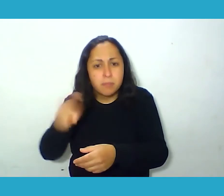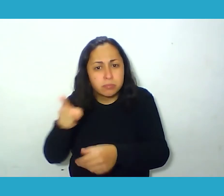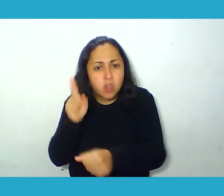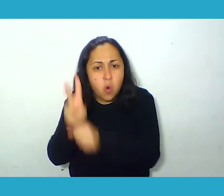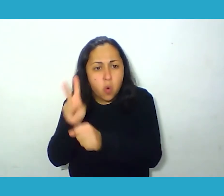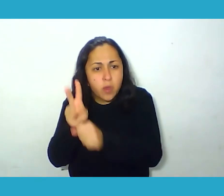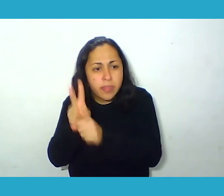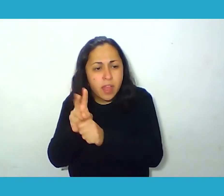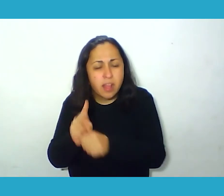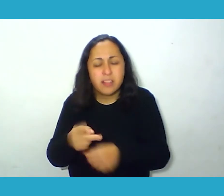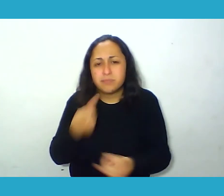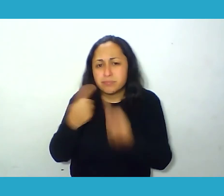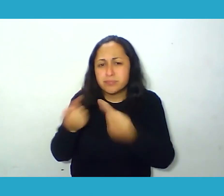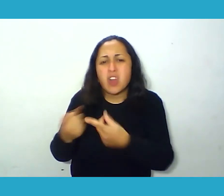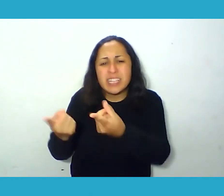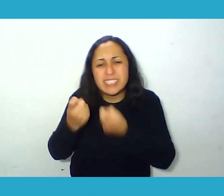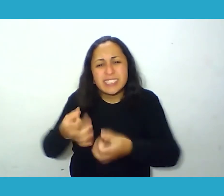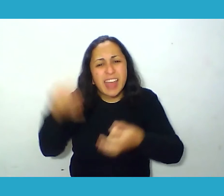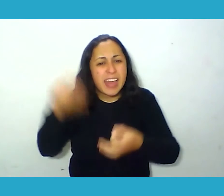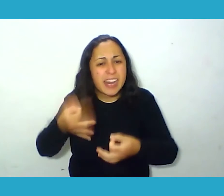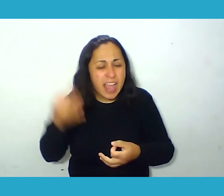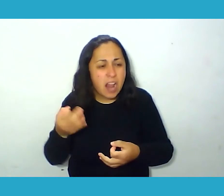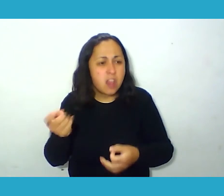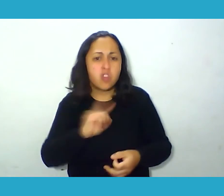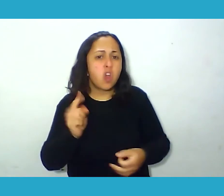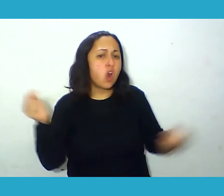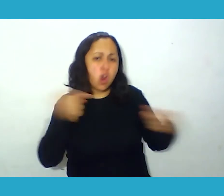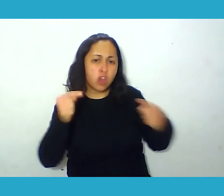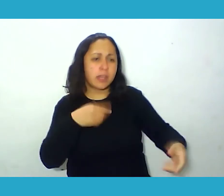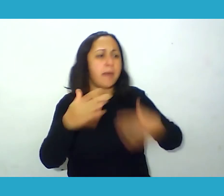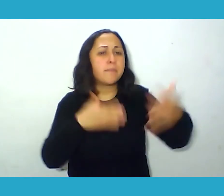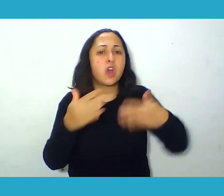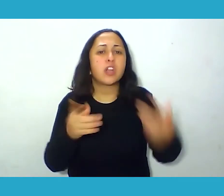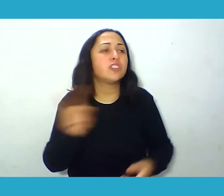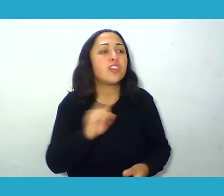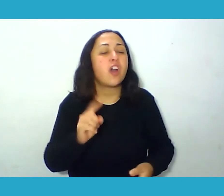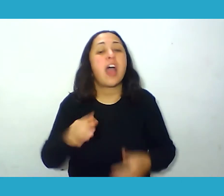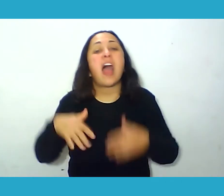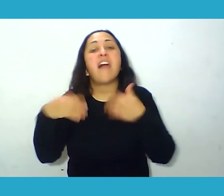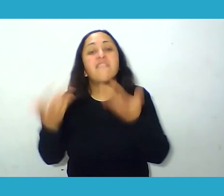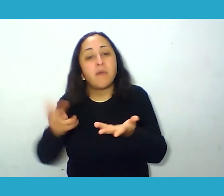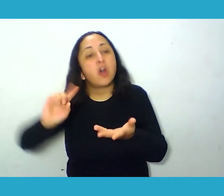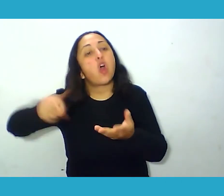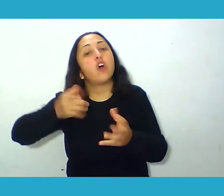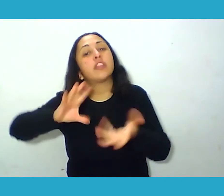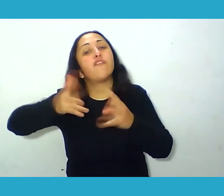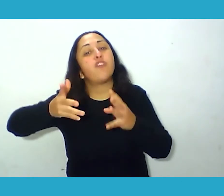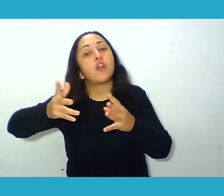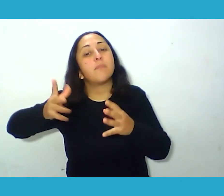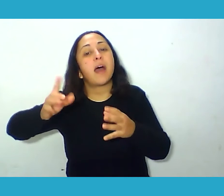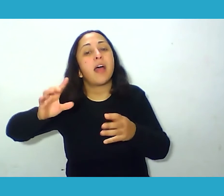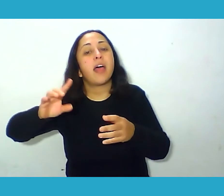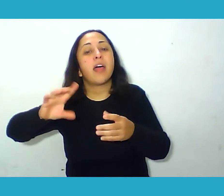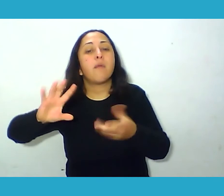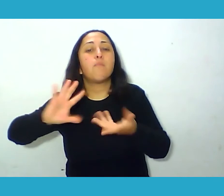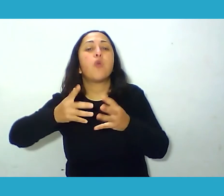que cubra las necesidades reales de los habitantes. Aclara que no están en contra del progreso, sino que están a favor de formas y modelos de vida